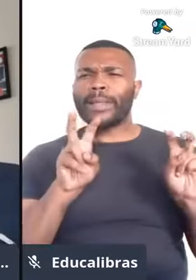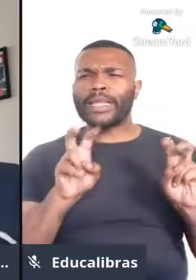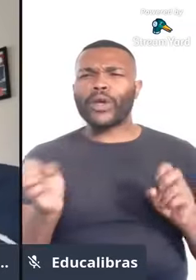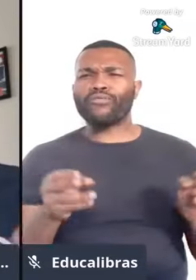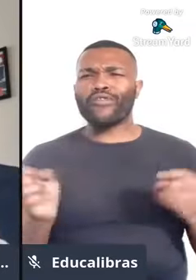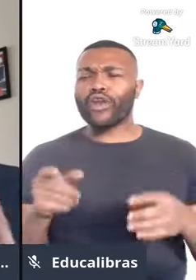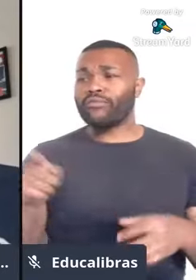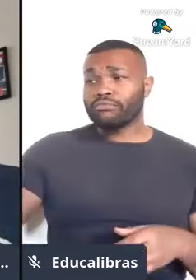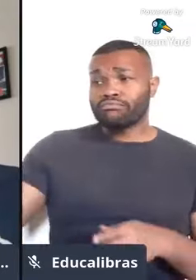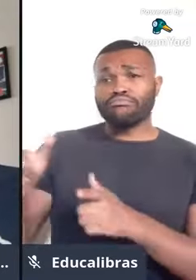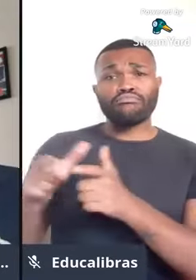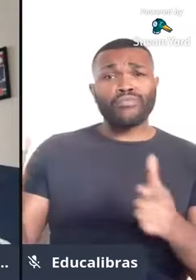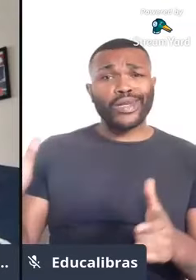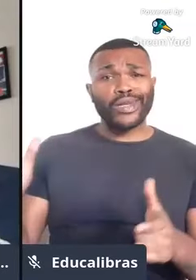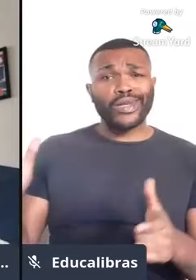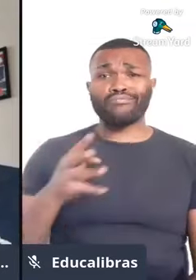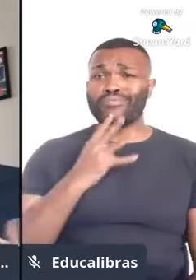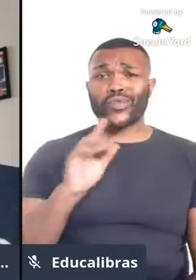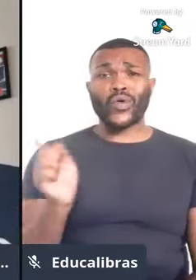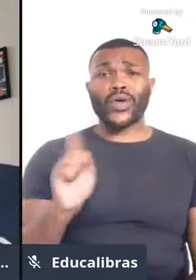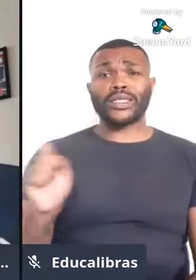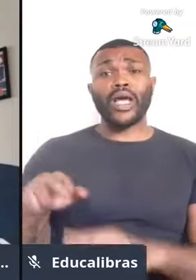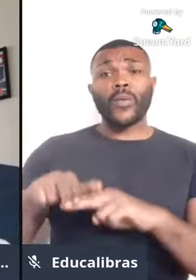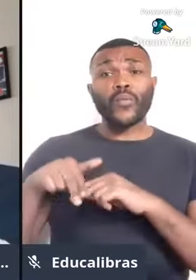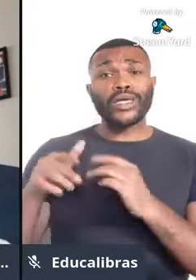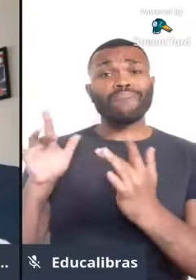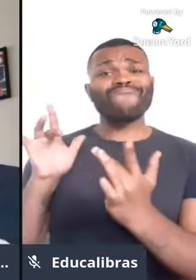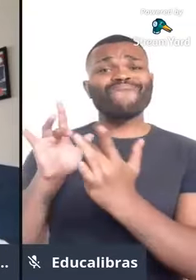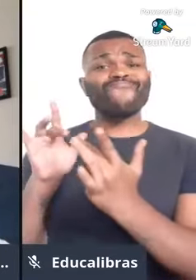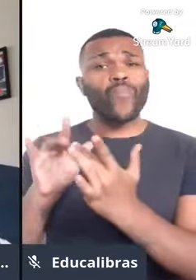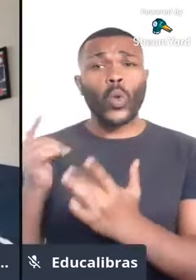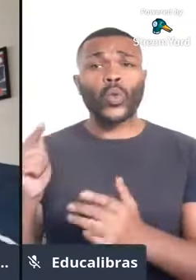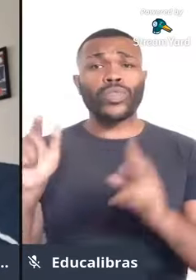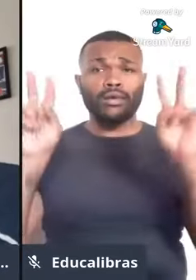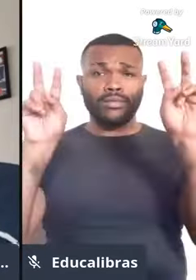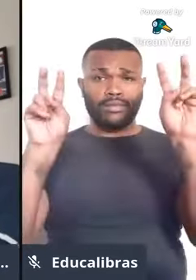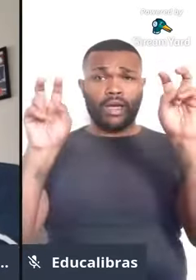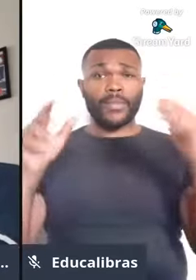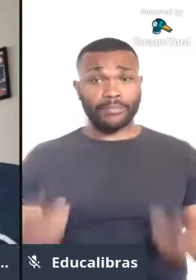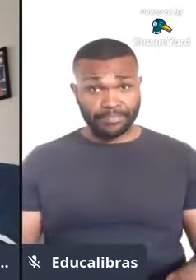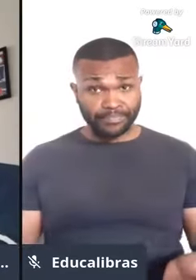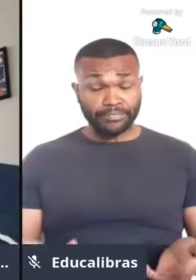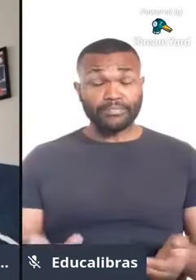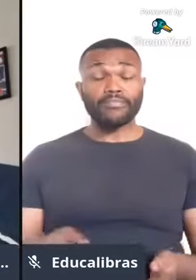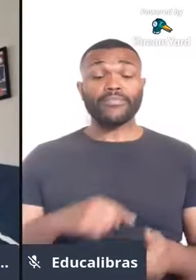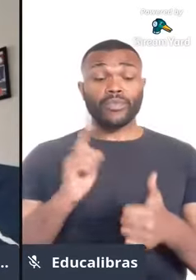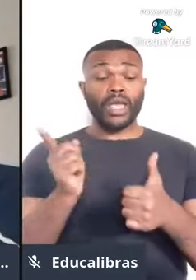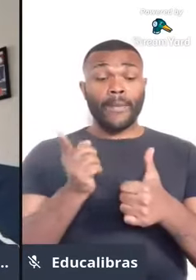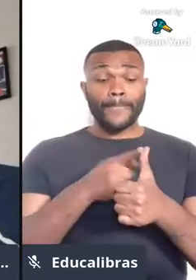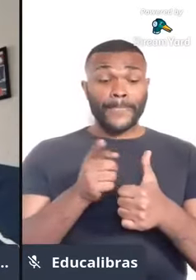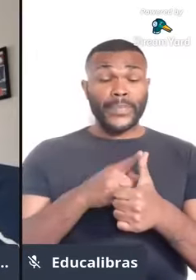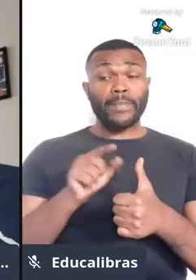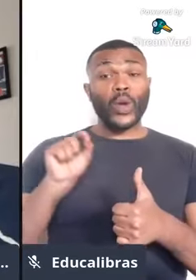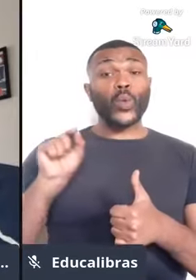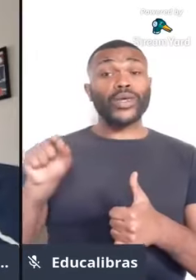são pessoas que não convivem com esse universo, não convivem com esse tema, né? Então, o primeiro ponto é o